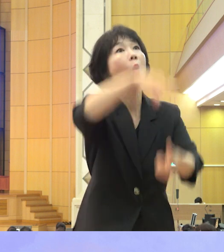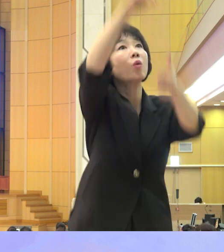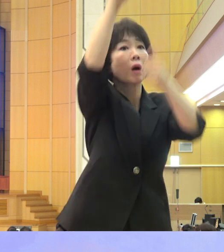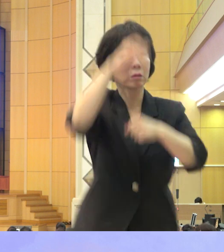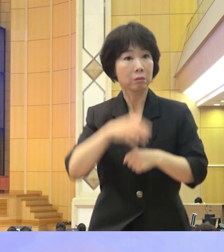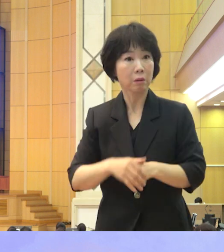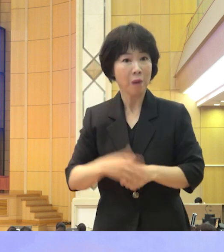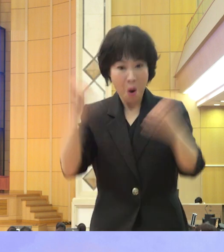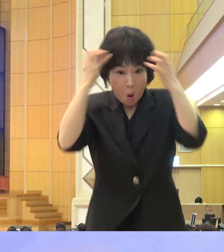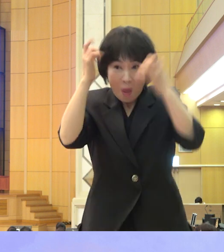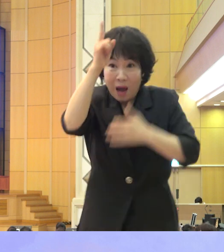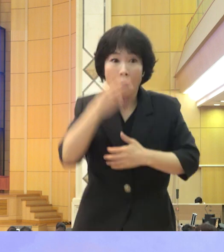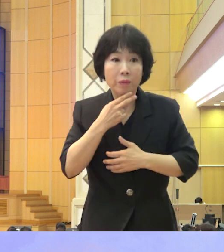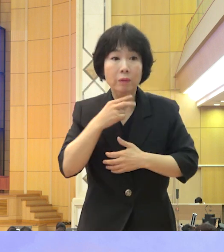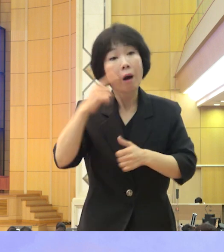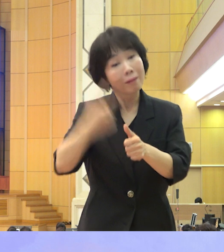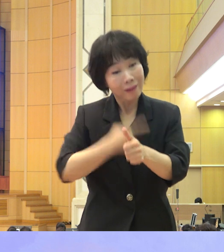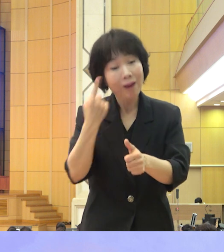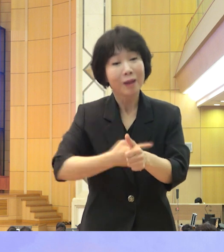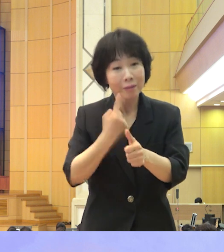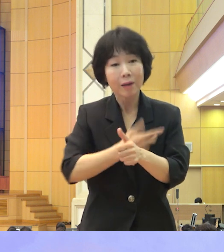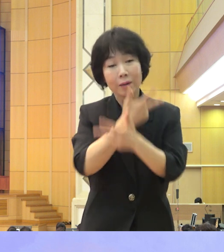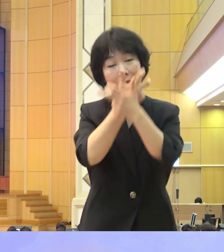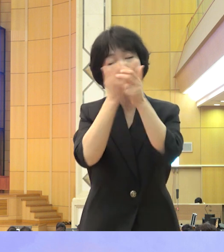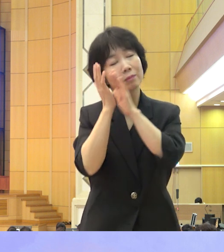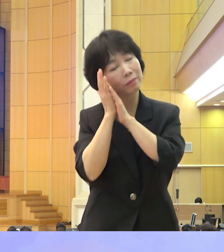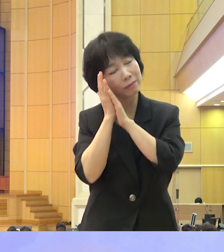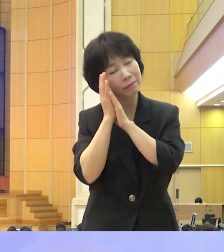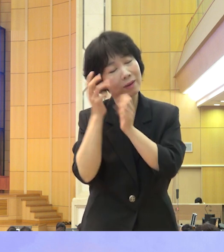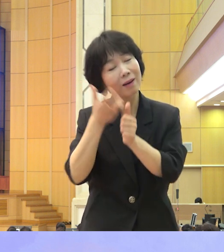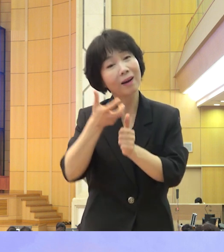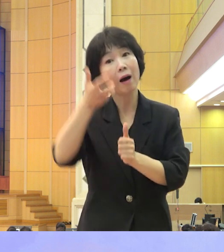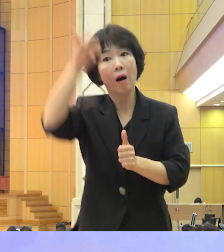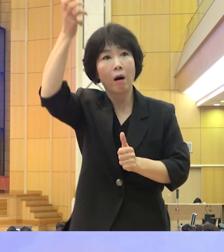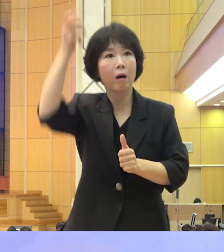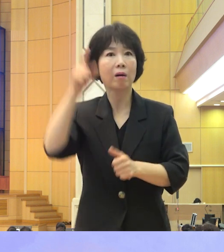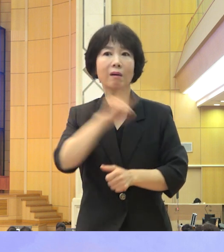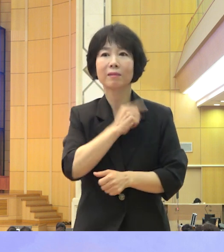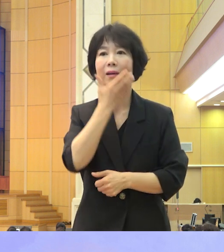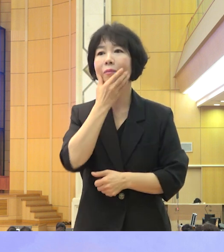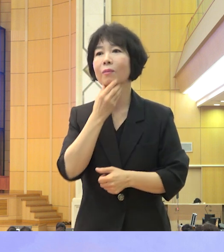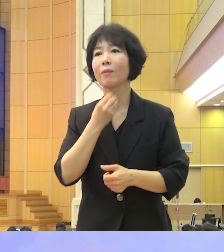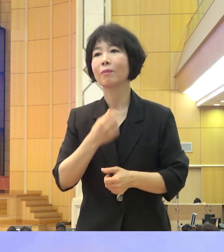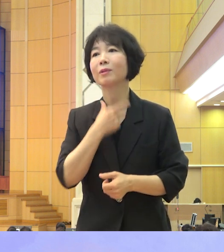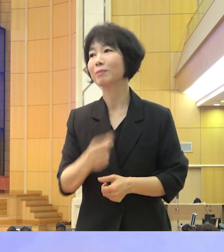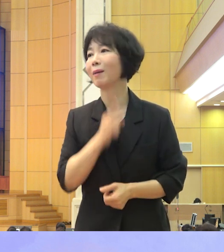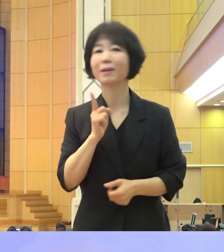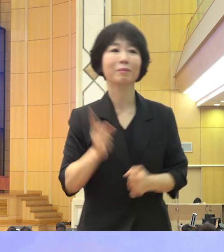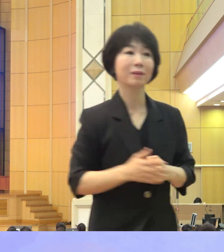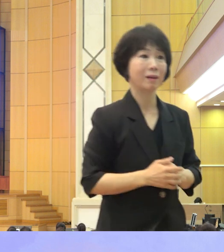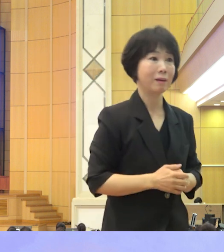우리 어머님도 잠자듯이 가셨습니다. 그런 간증하시더라고요.